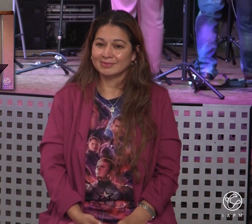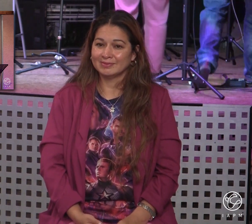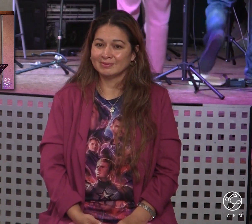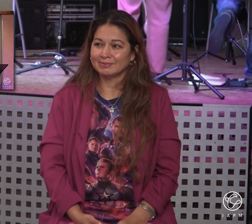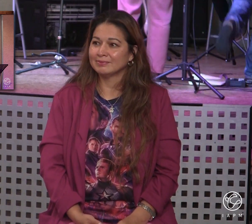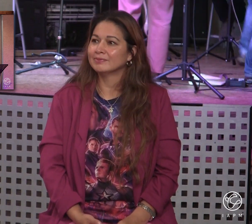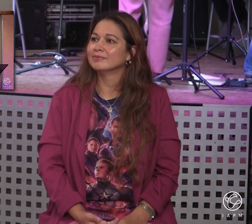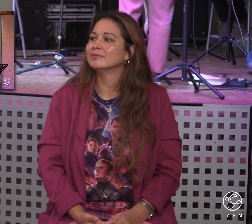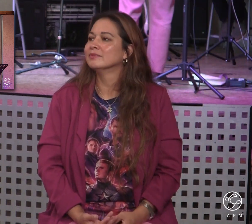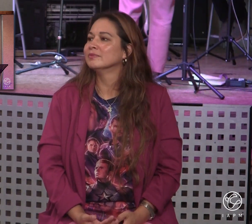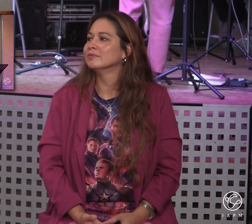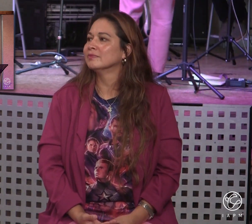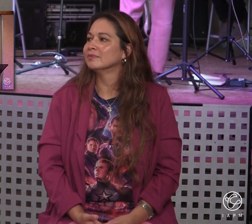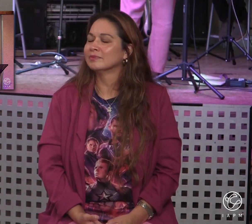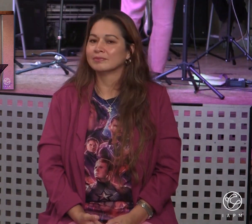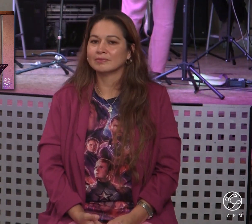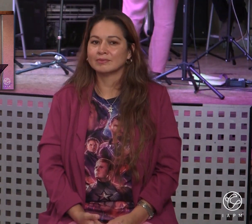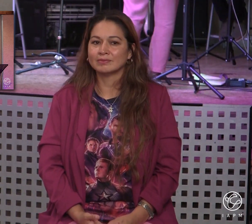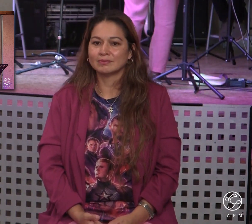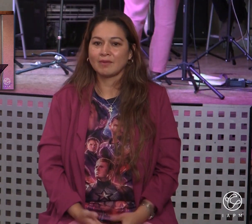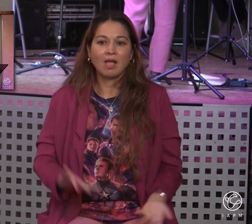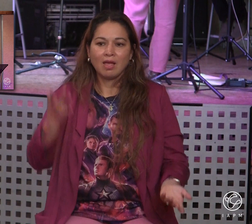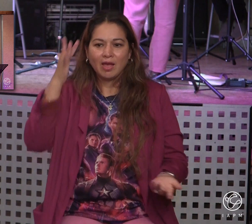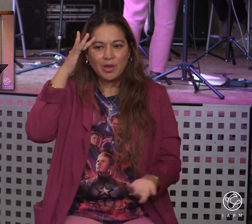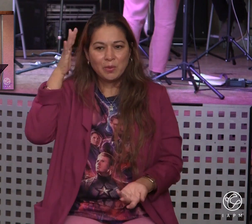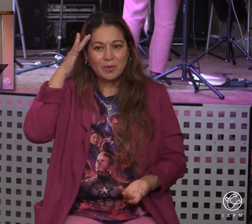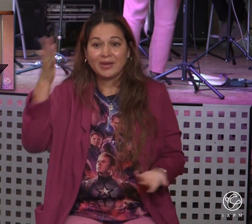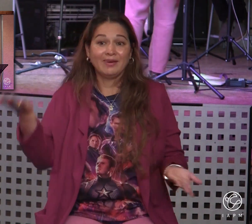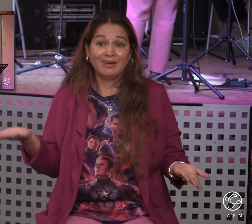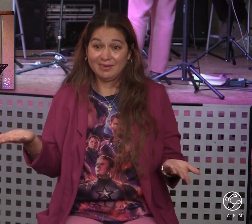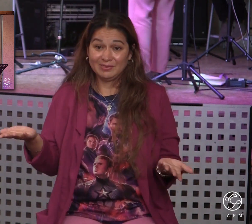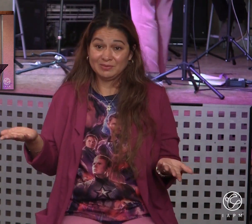otros, sobre todo los pastores, buscando a ver quién es el culpable.